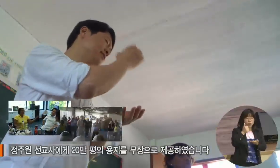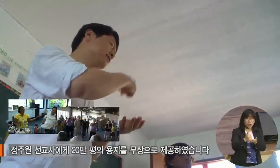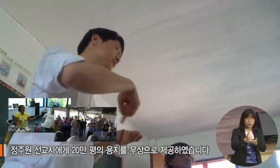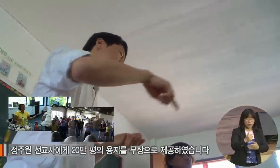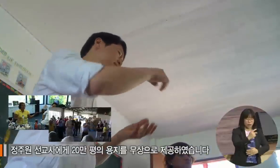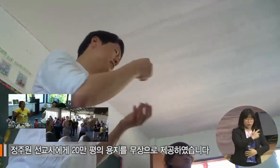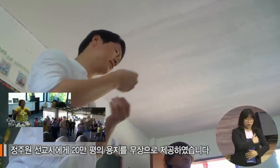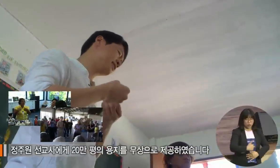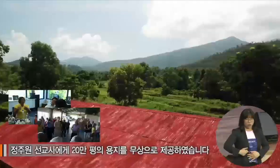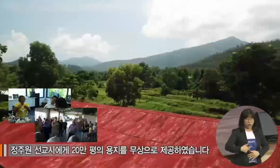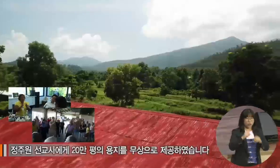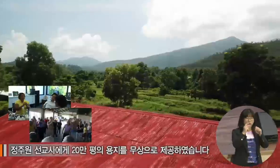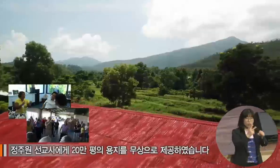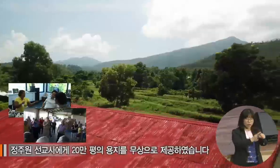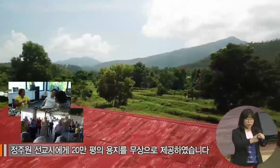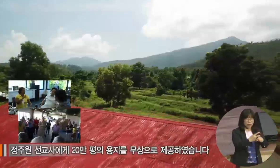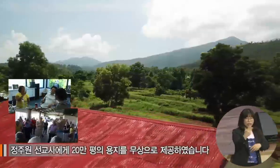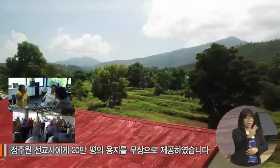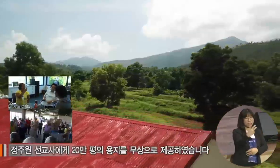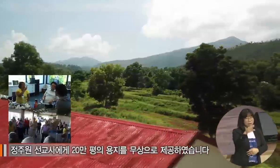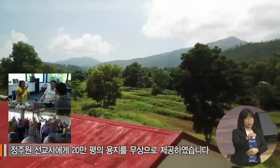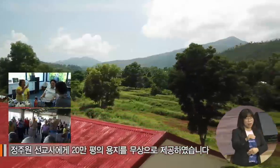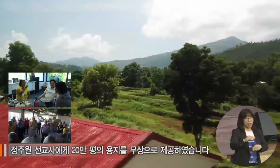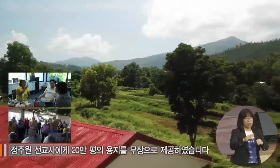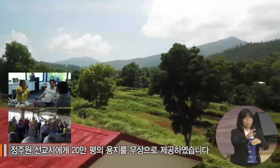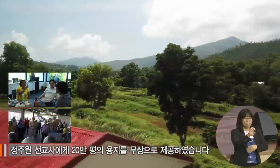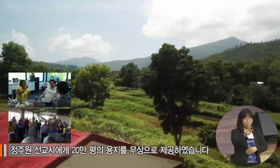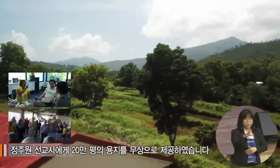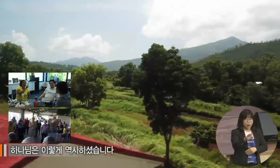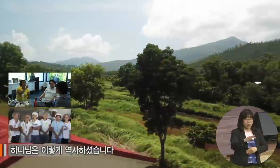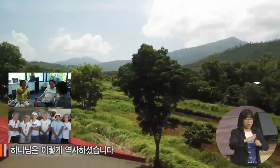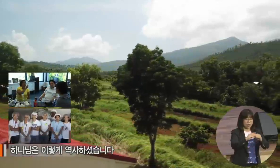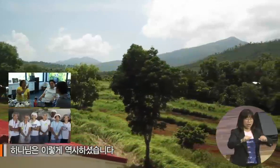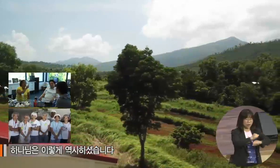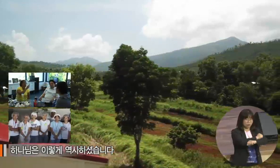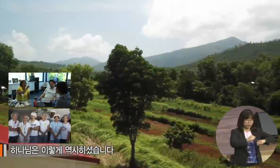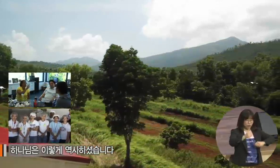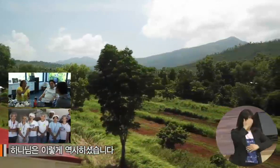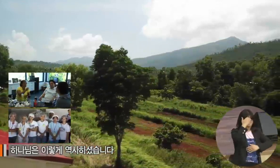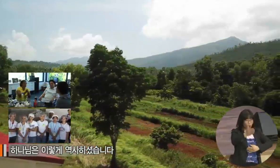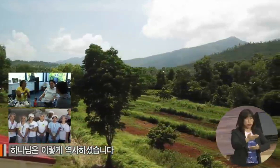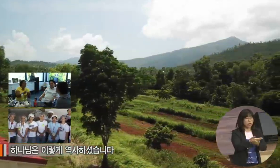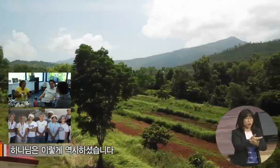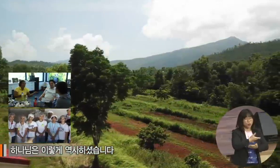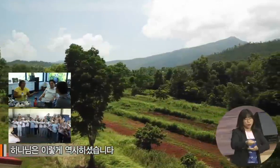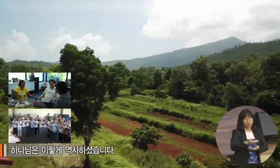선교사에게 20만 평의 용지를 무상으로 제공했습니다. 하나님은 이렇게